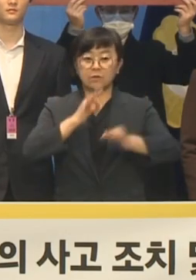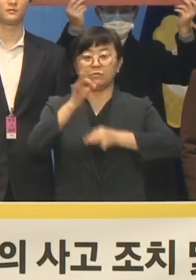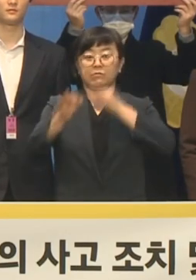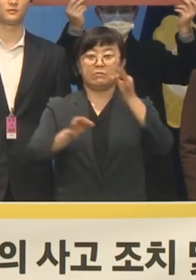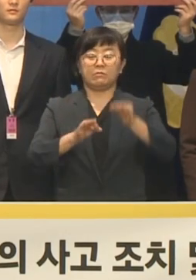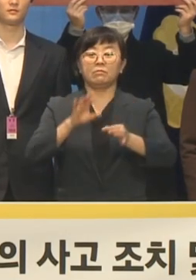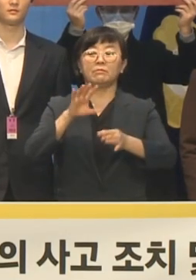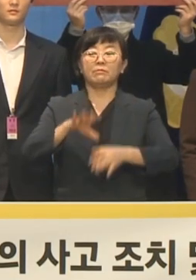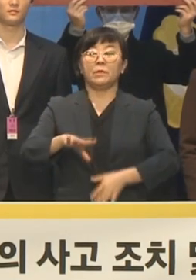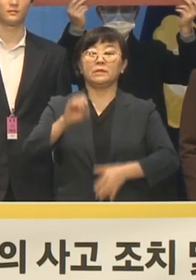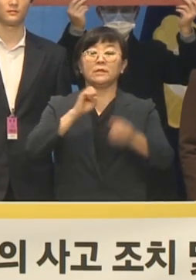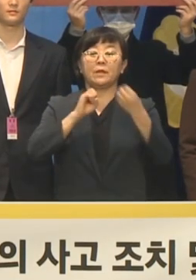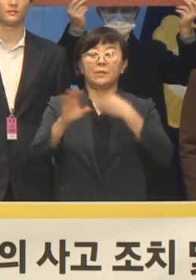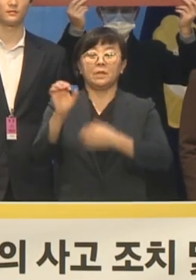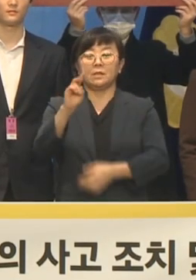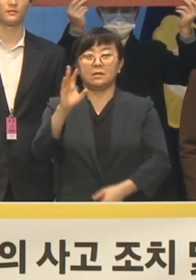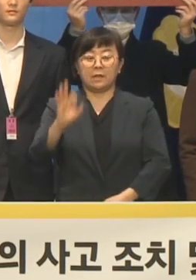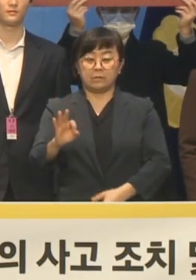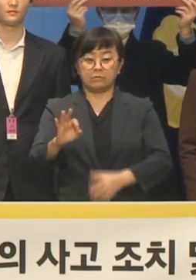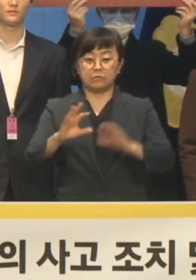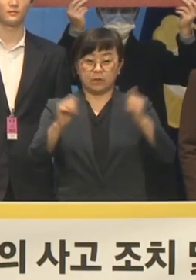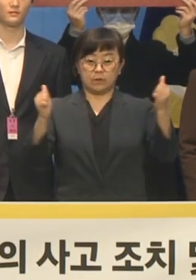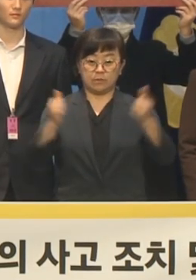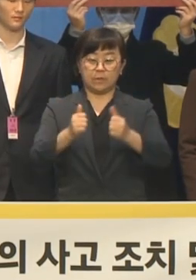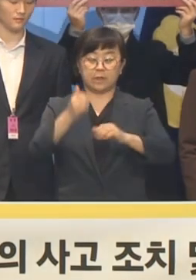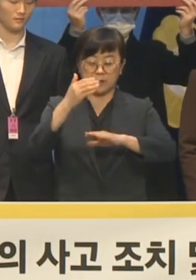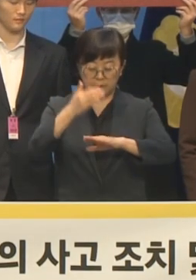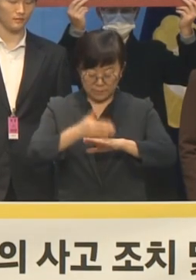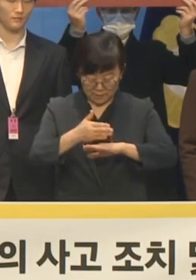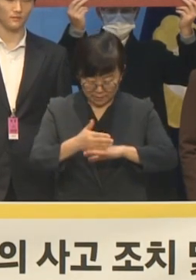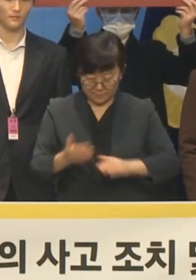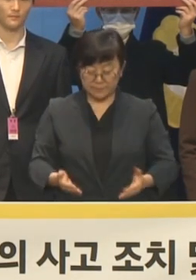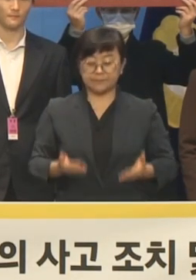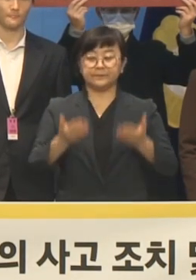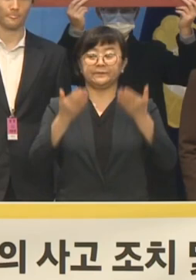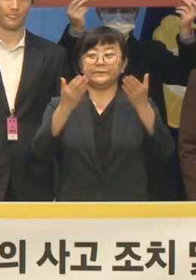먼저 답해주신 양양자 의원님께 다시 한번 감사를 드립니다.